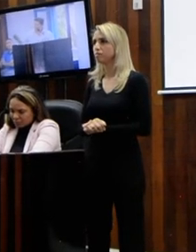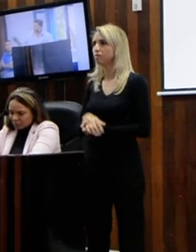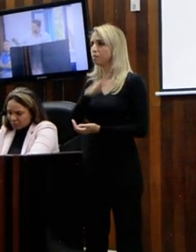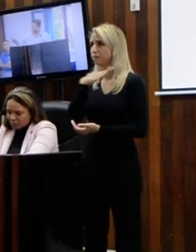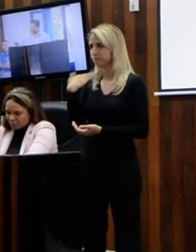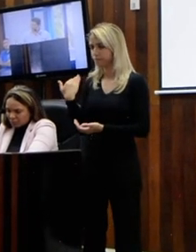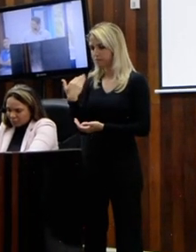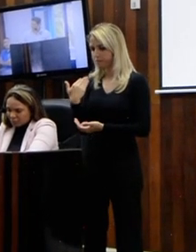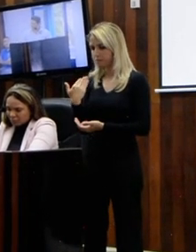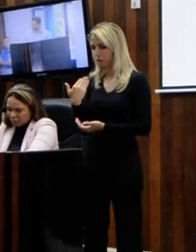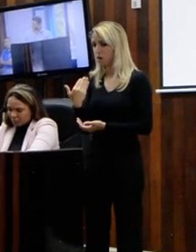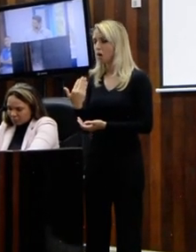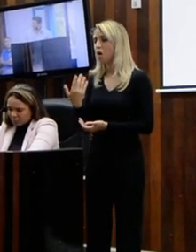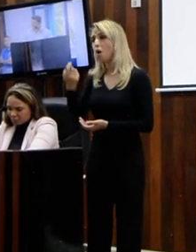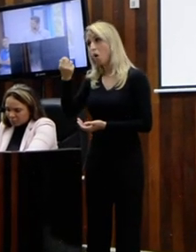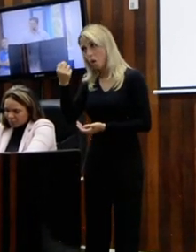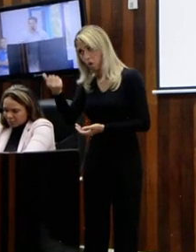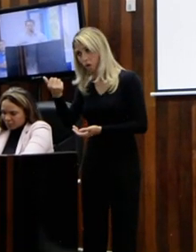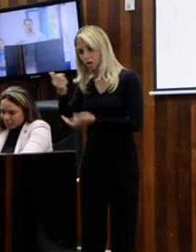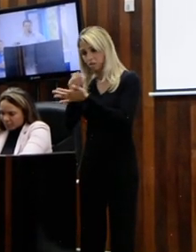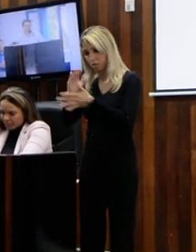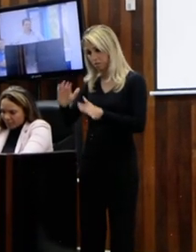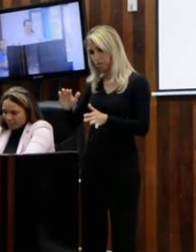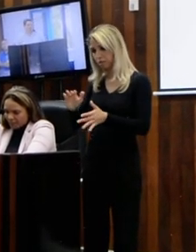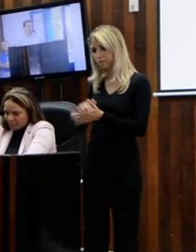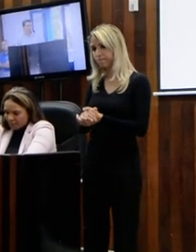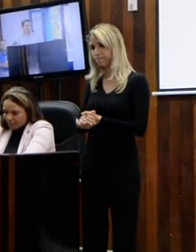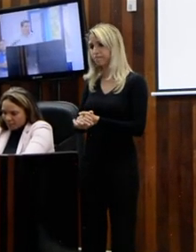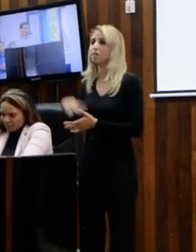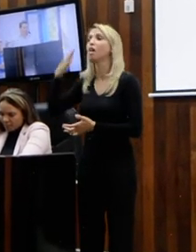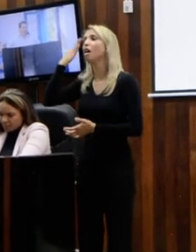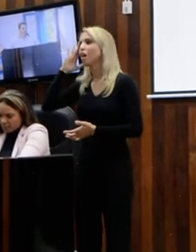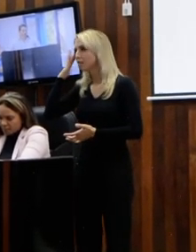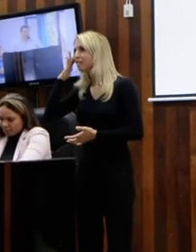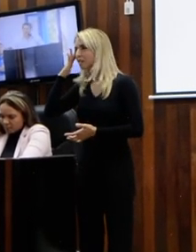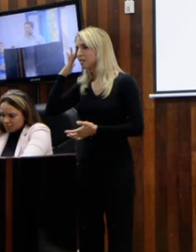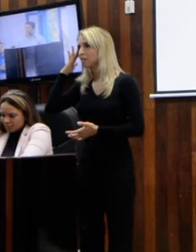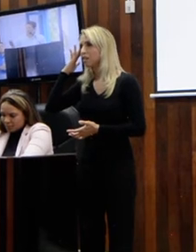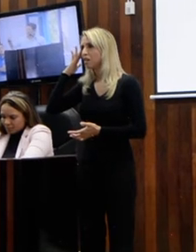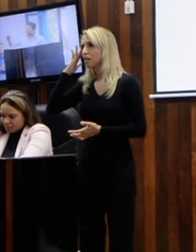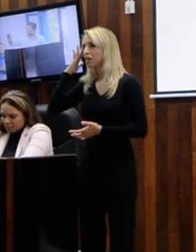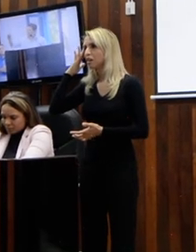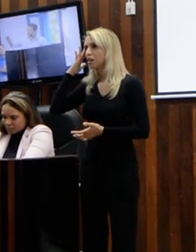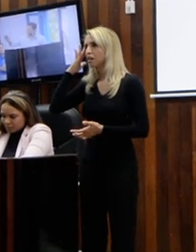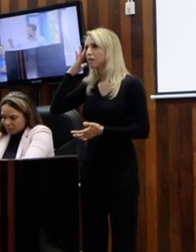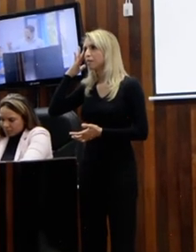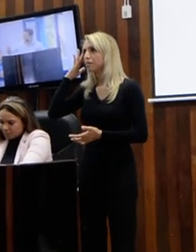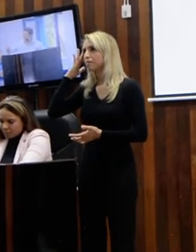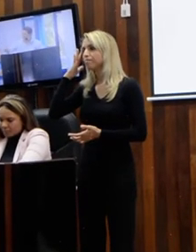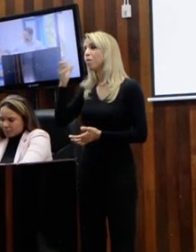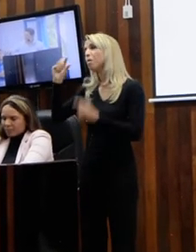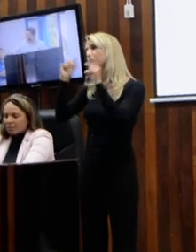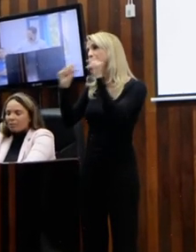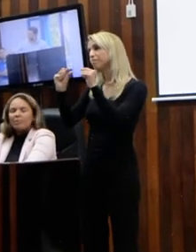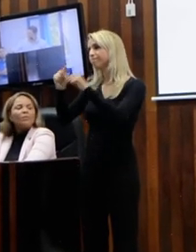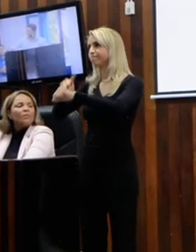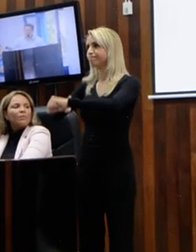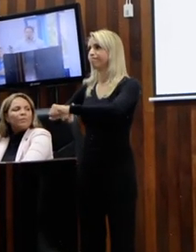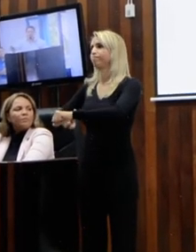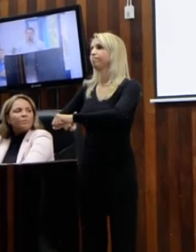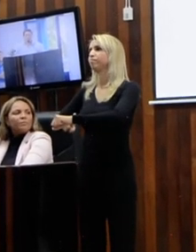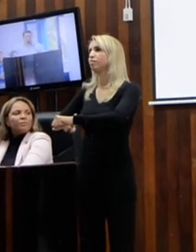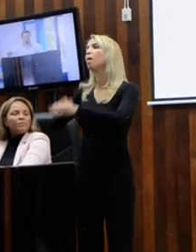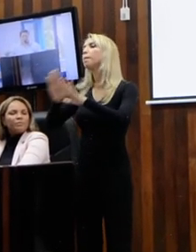fenômeno da natureza. Considero assim, como um fenômeno da natureza, pouca duração,